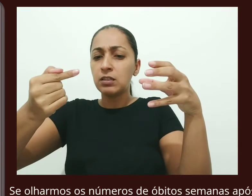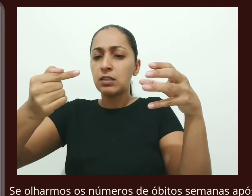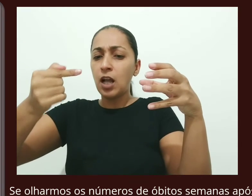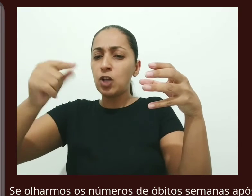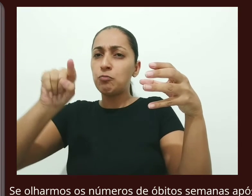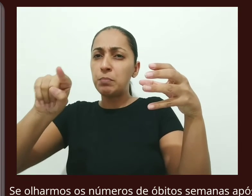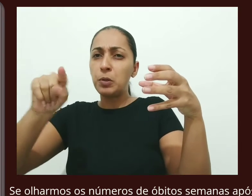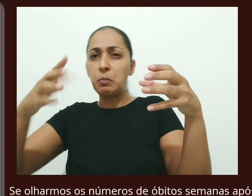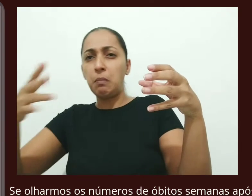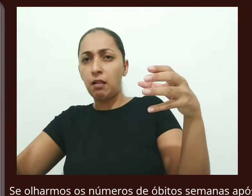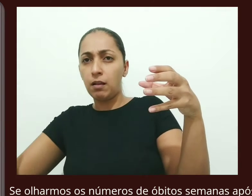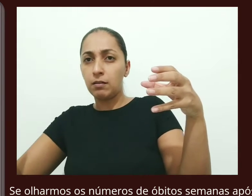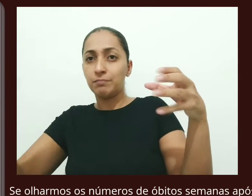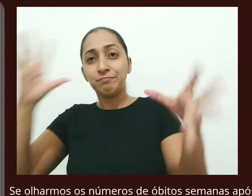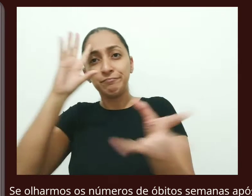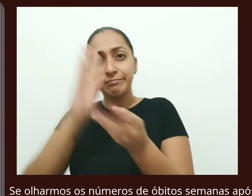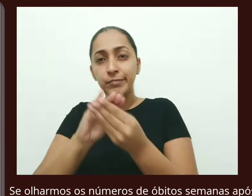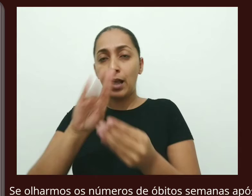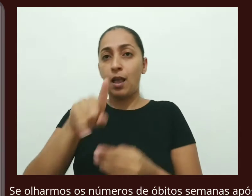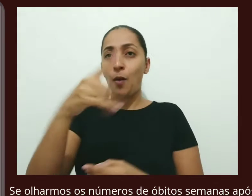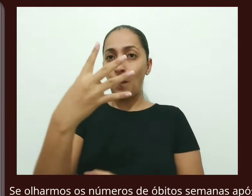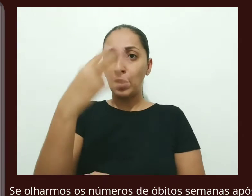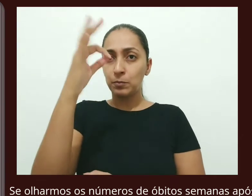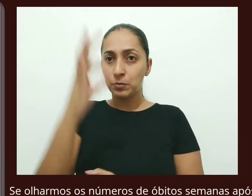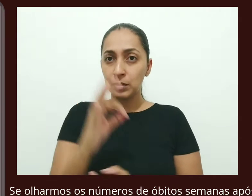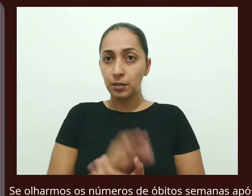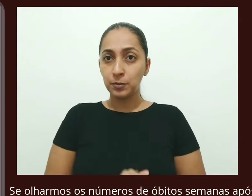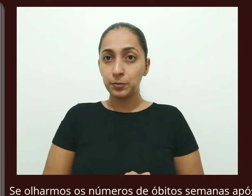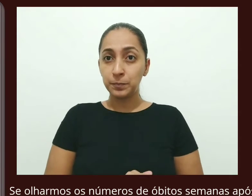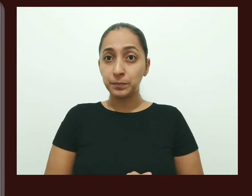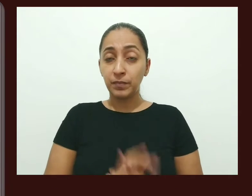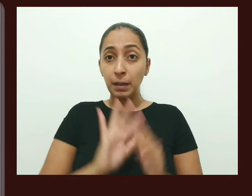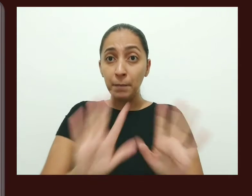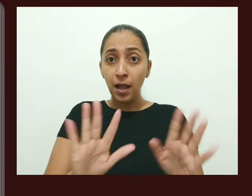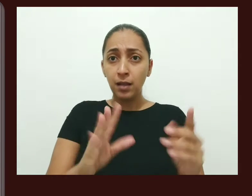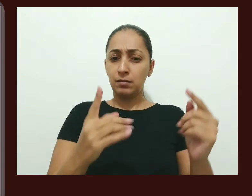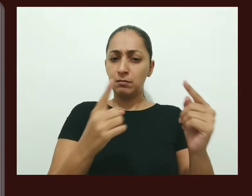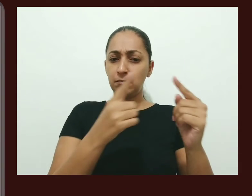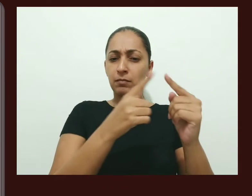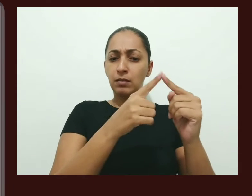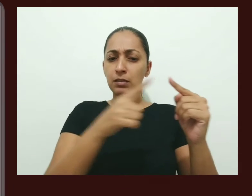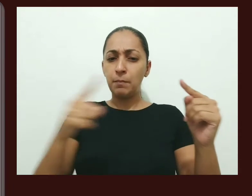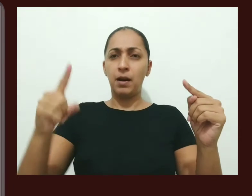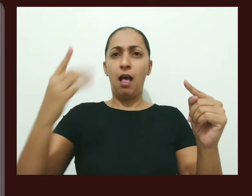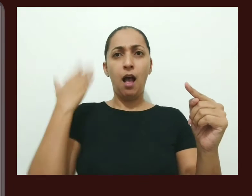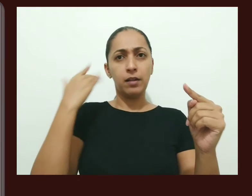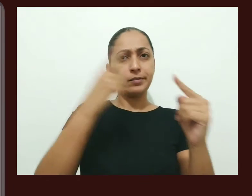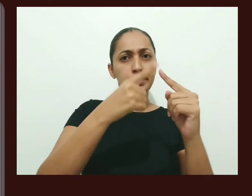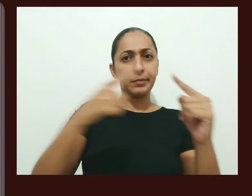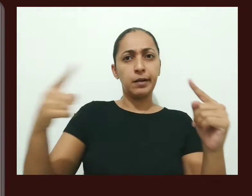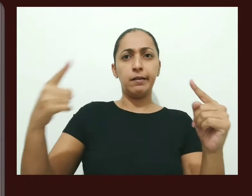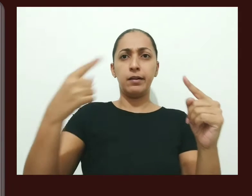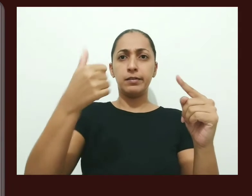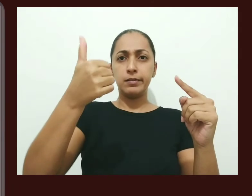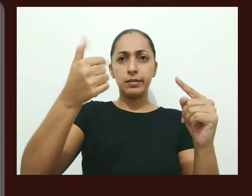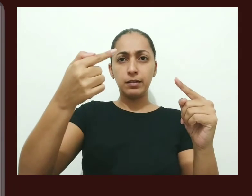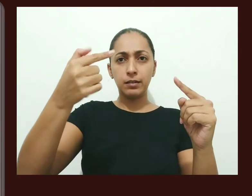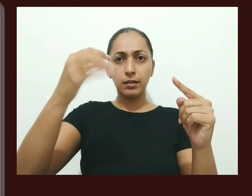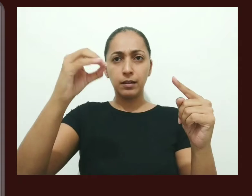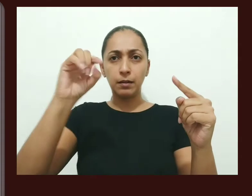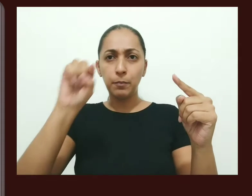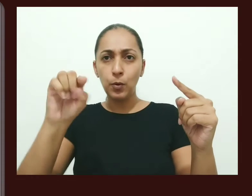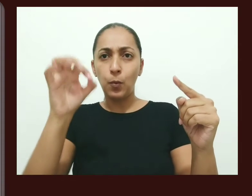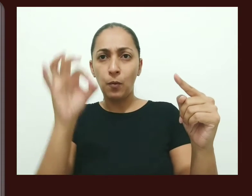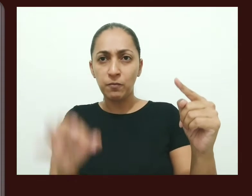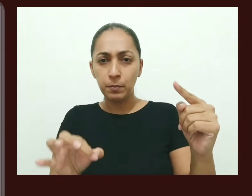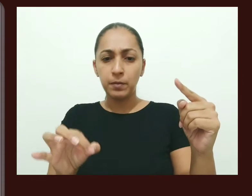óbitos semanas após a semana 23, encontraremos o número 7.000 aproximadamente, ou seja, 4%. Nas